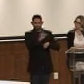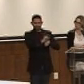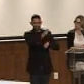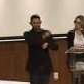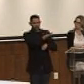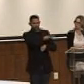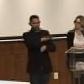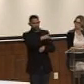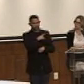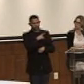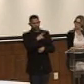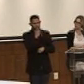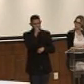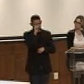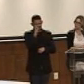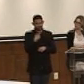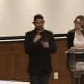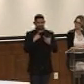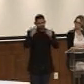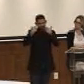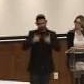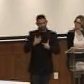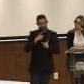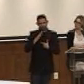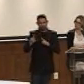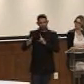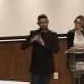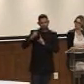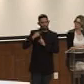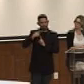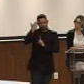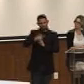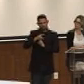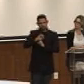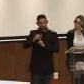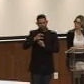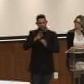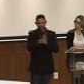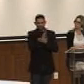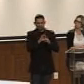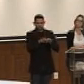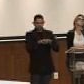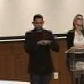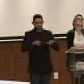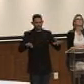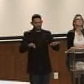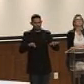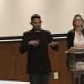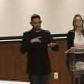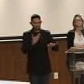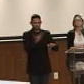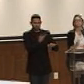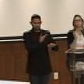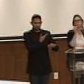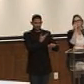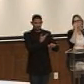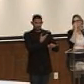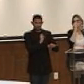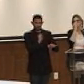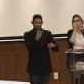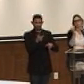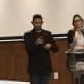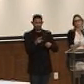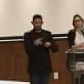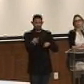de denegrir a minha imagem como gestor e até mesmo me separar dos colegas lá do